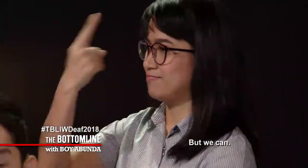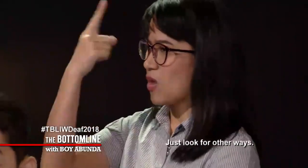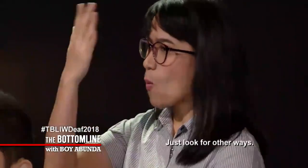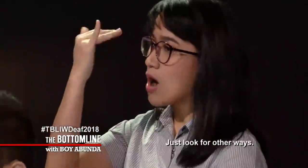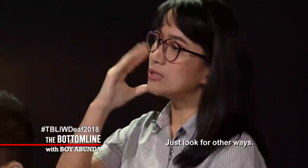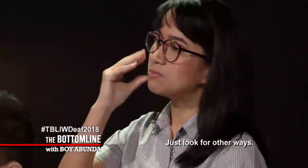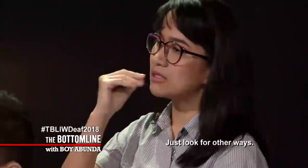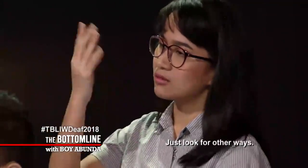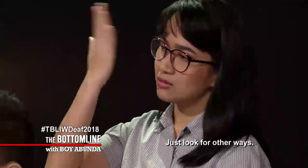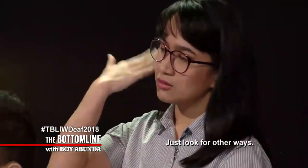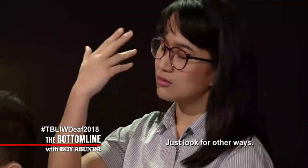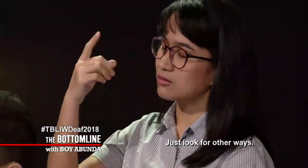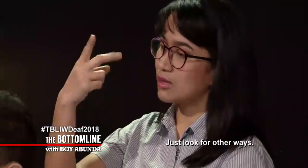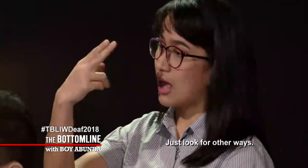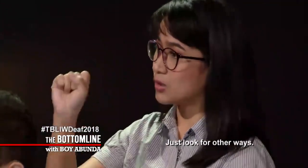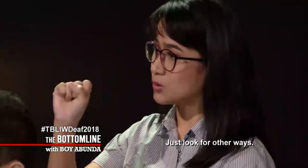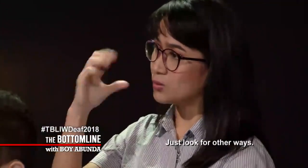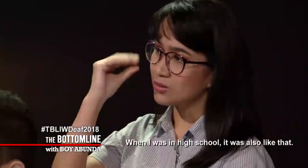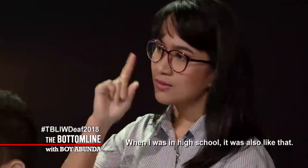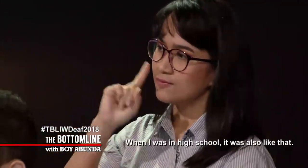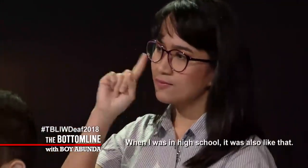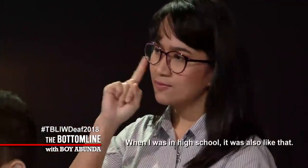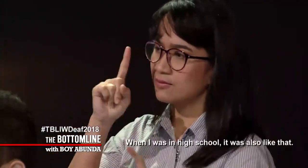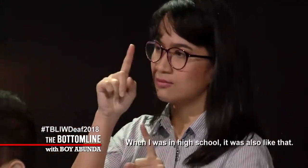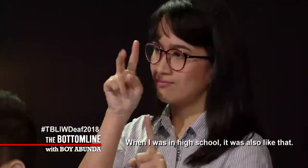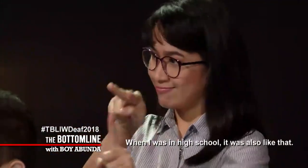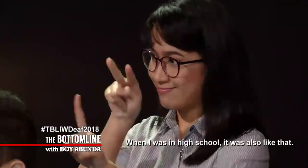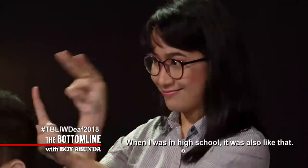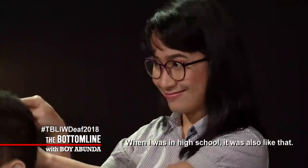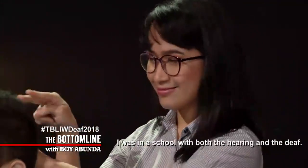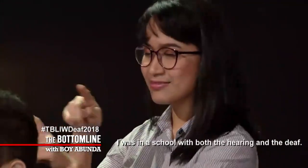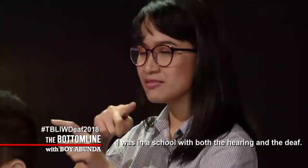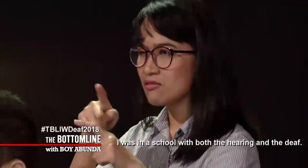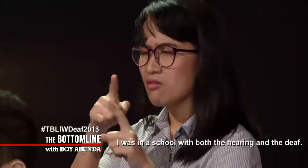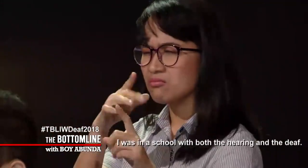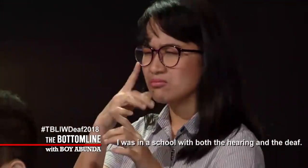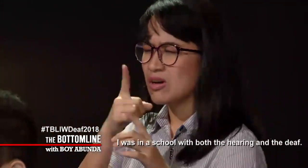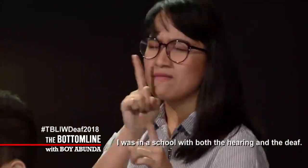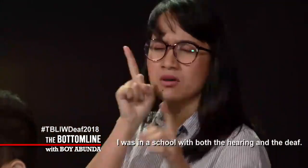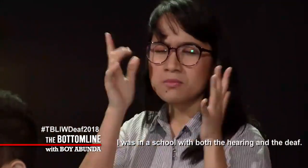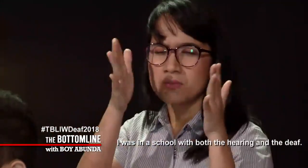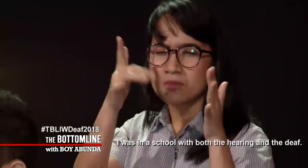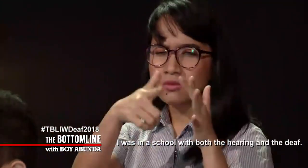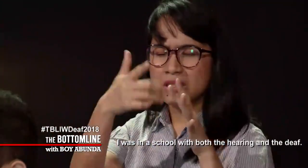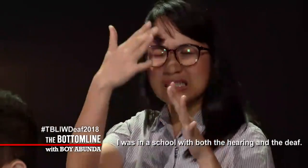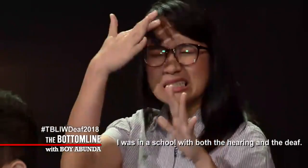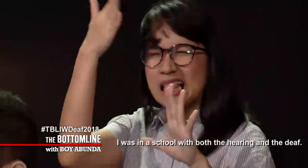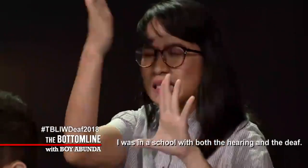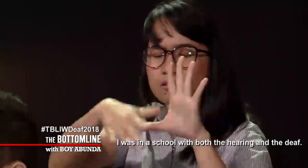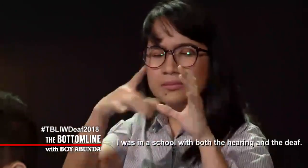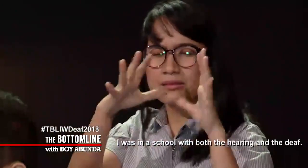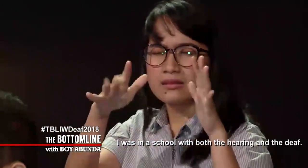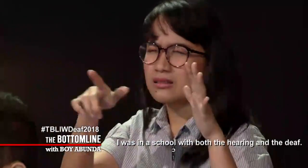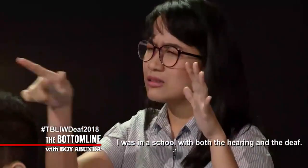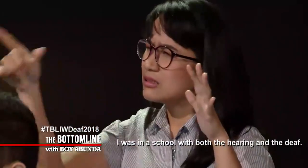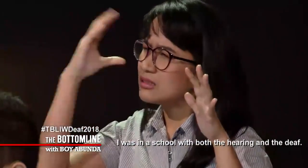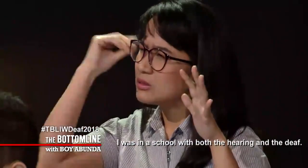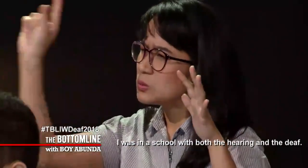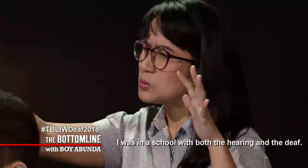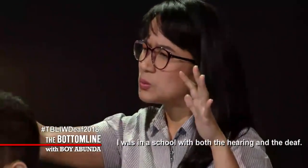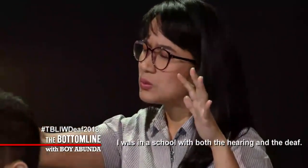can. Maghanap lang ng ibang paraan. High school, ganun din po ako. Di ba nasa mainstream po ako na deaf tsaka